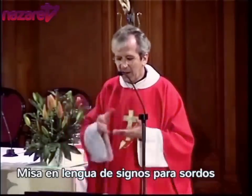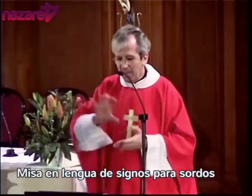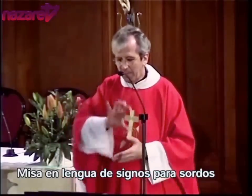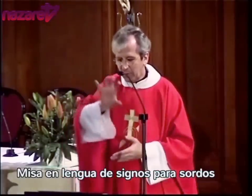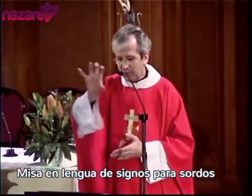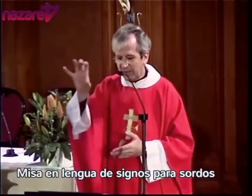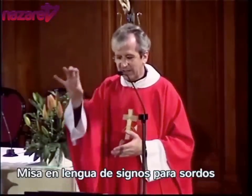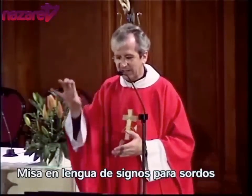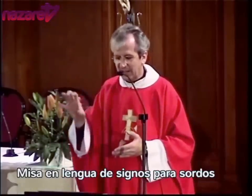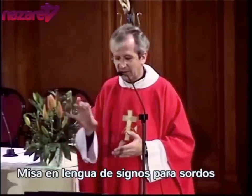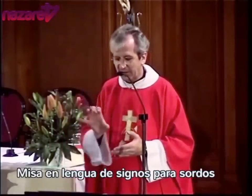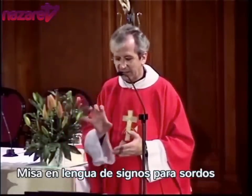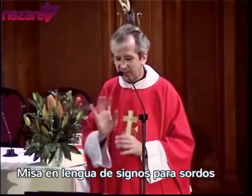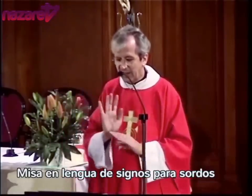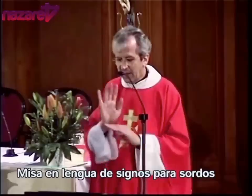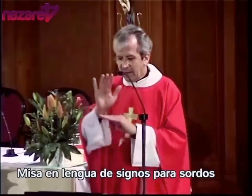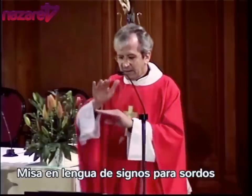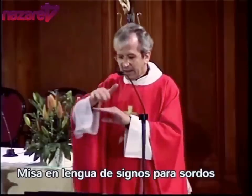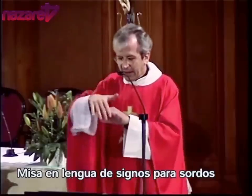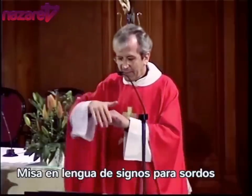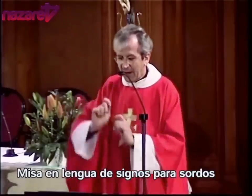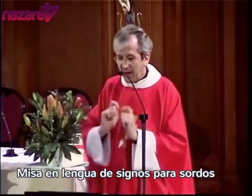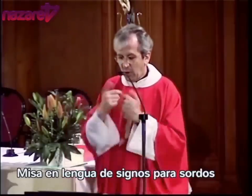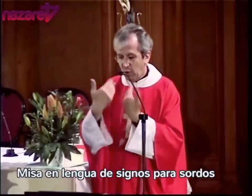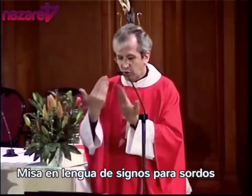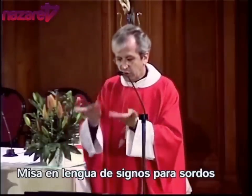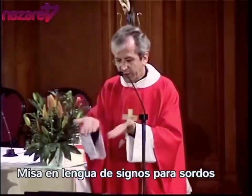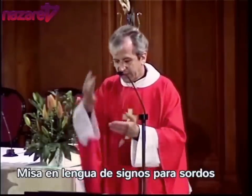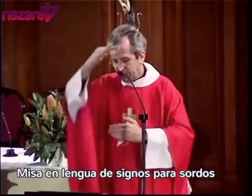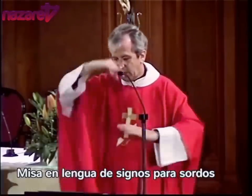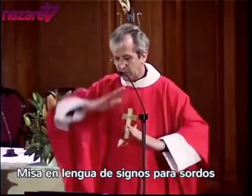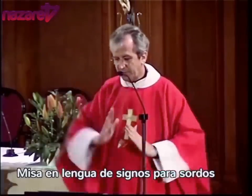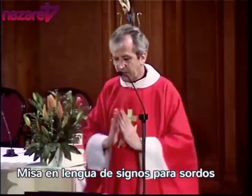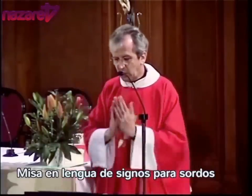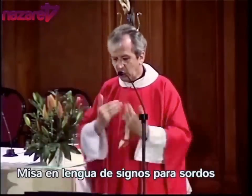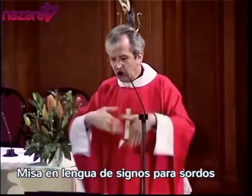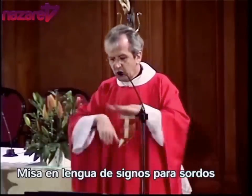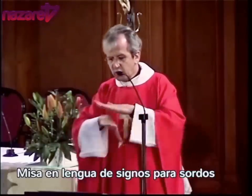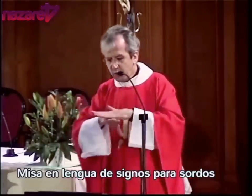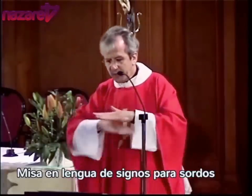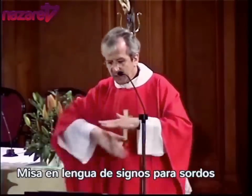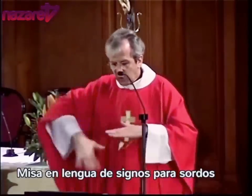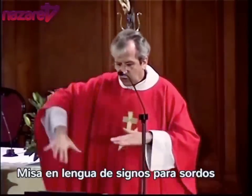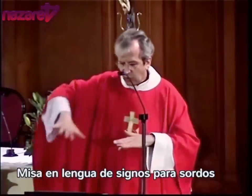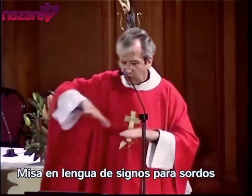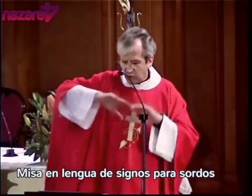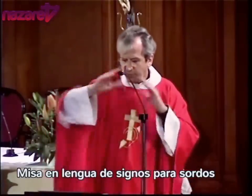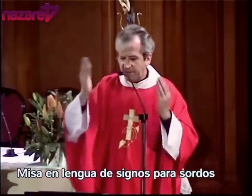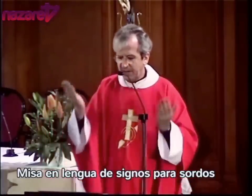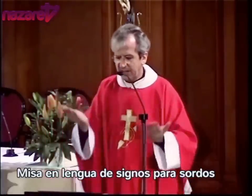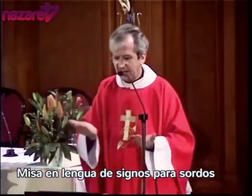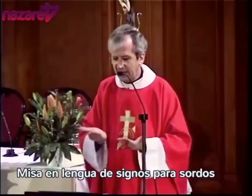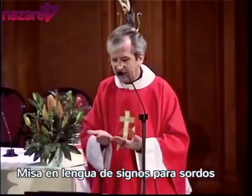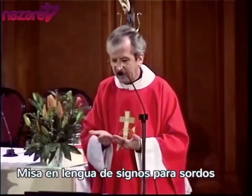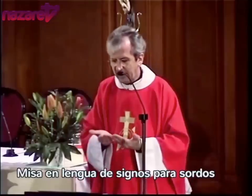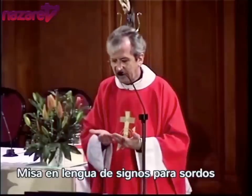extendida por todas las naciones, derrama los dones de tu Espíritu sobre todos los